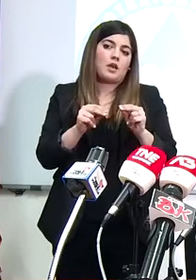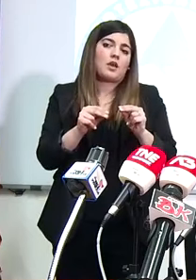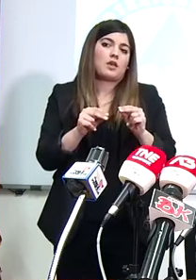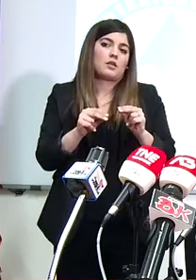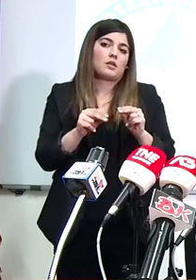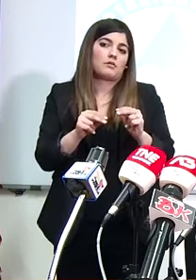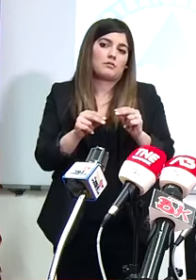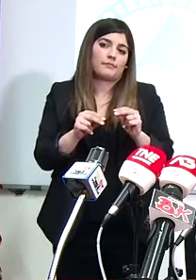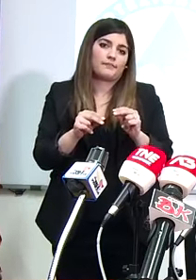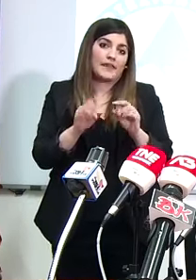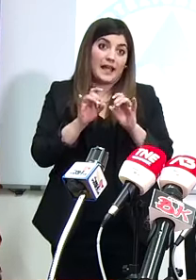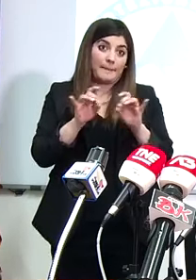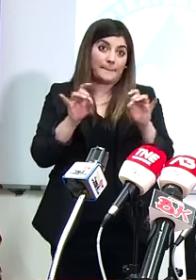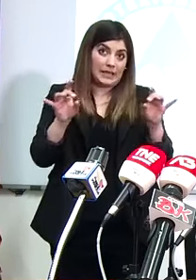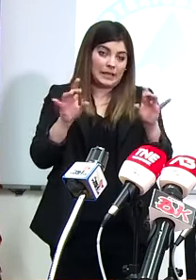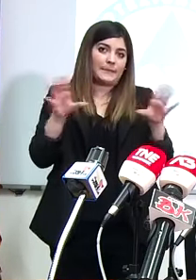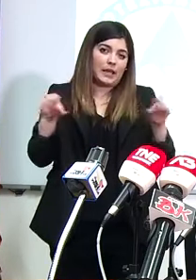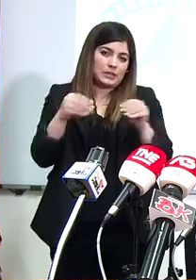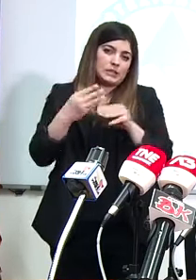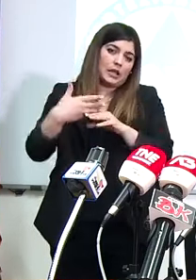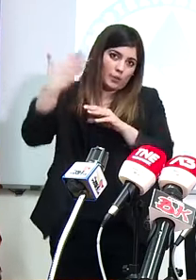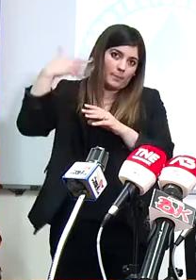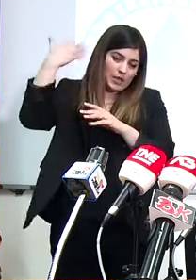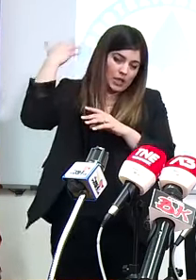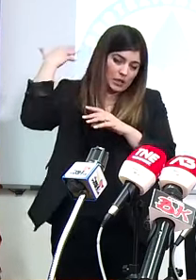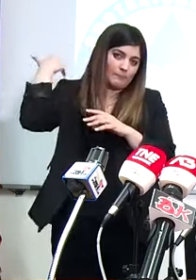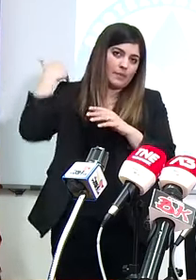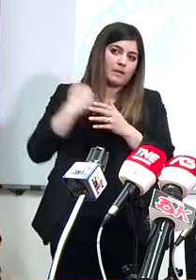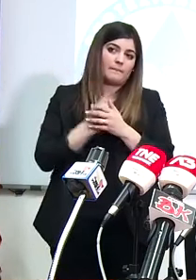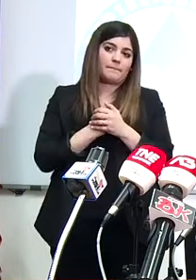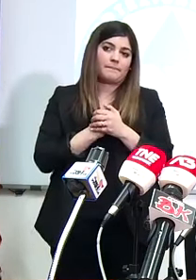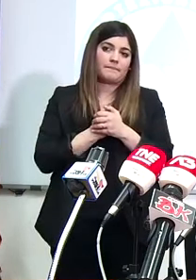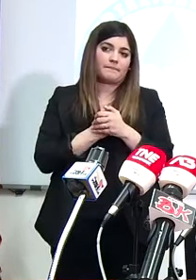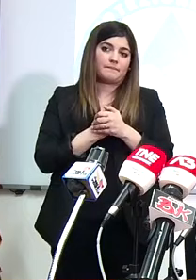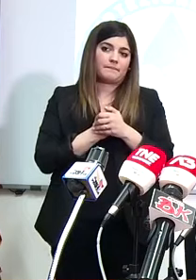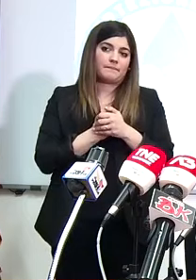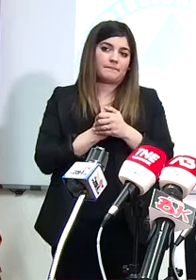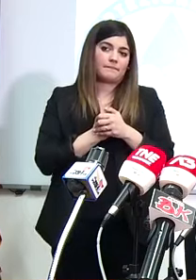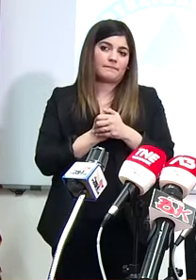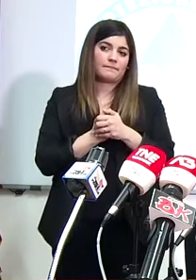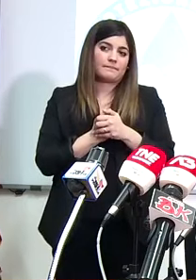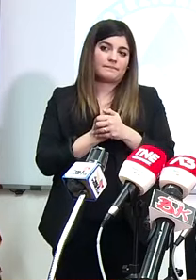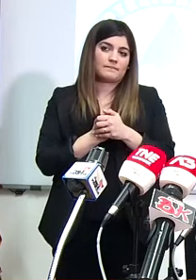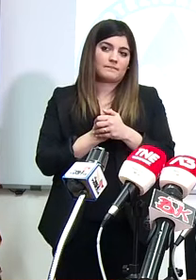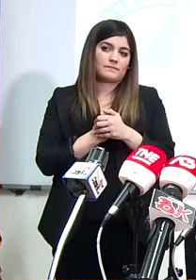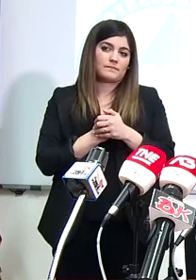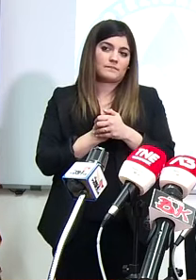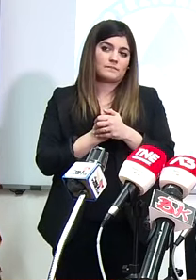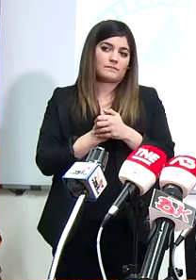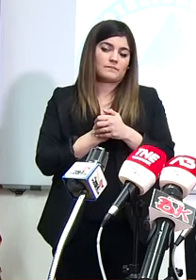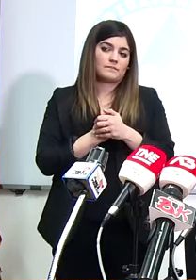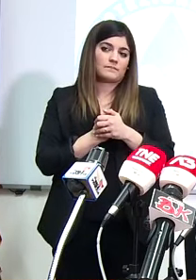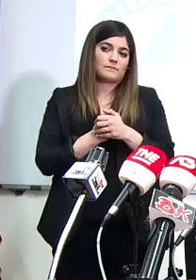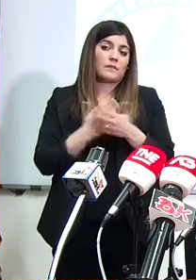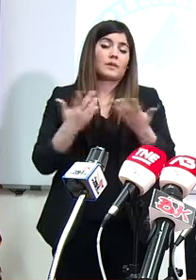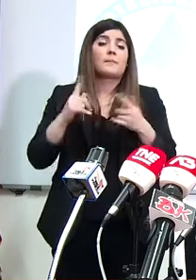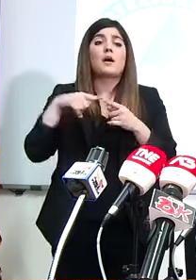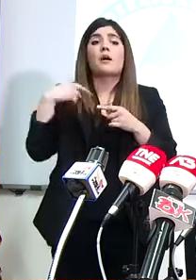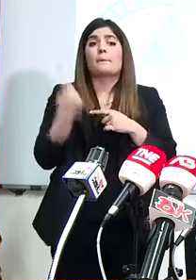l'epidemia era iniziata molto prima quella era tutti i pozzi però poi essendo sia stato fatto psicologico